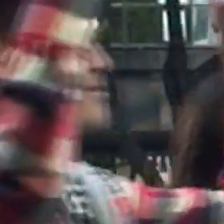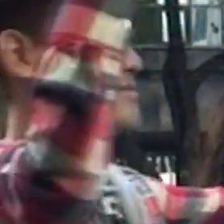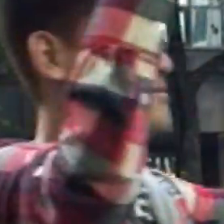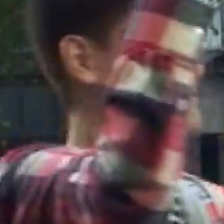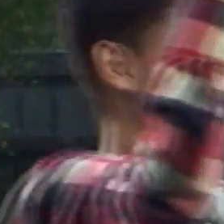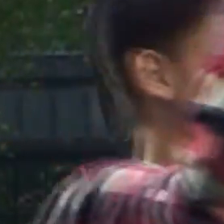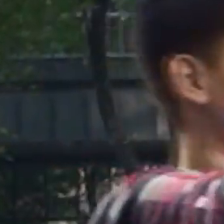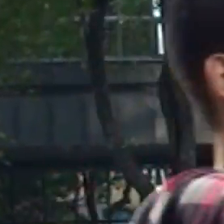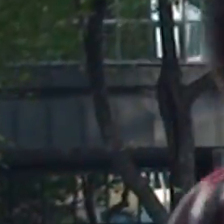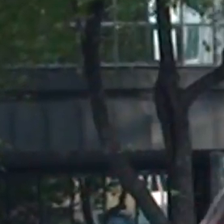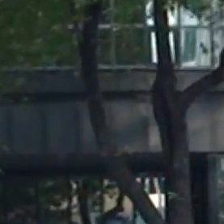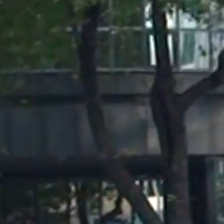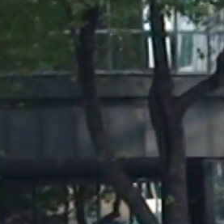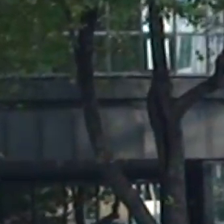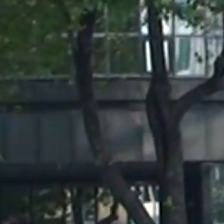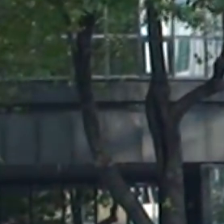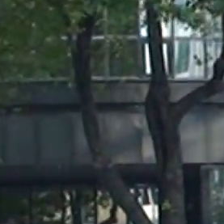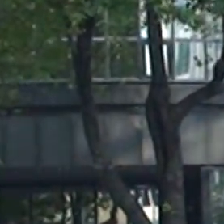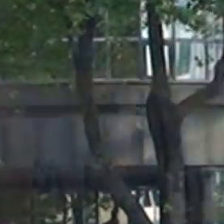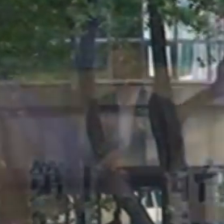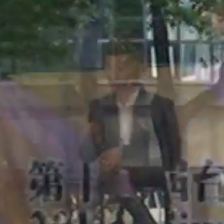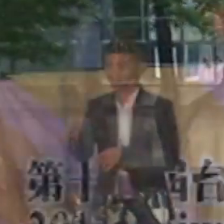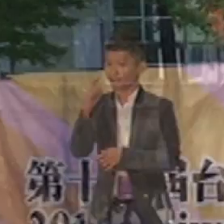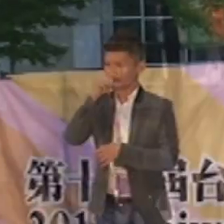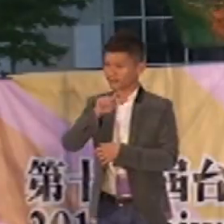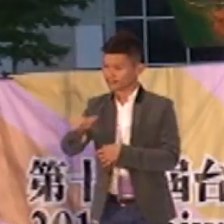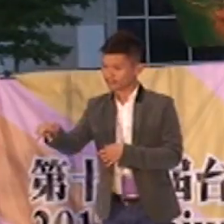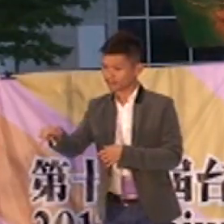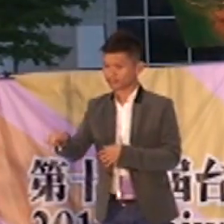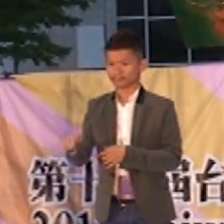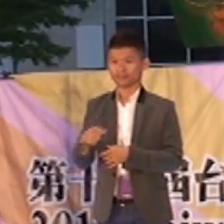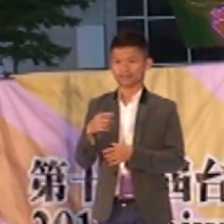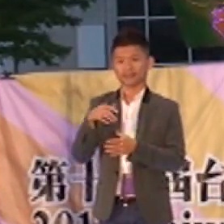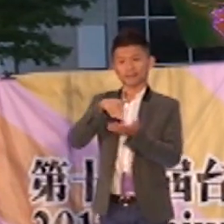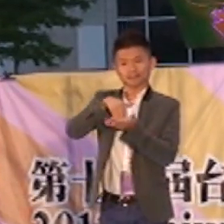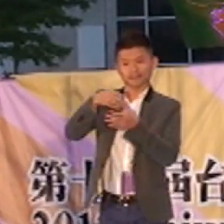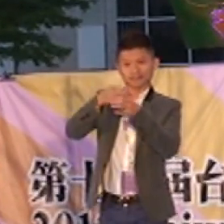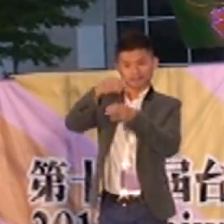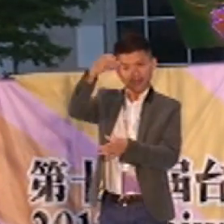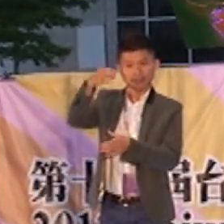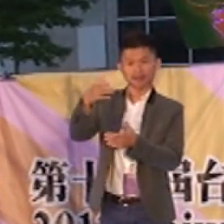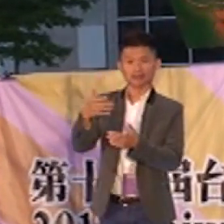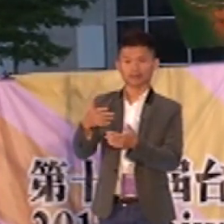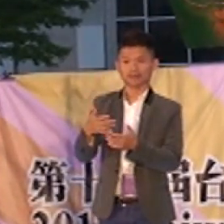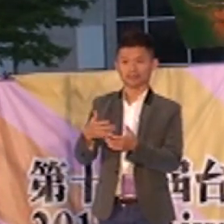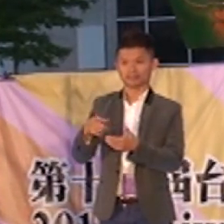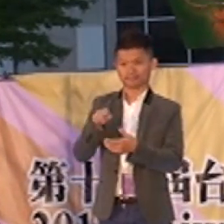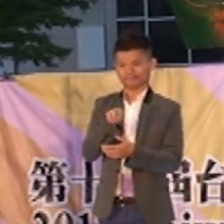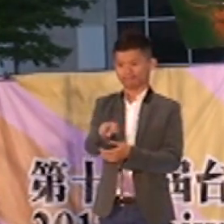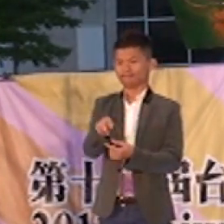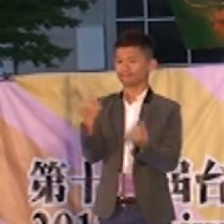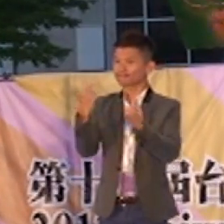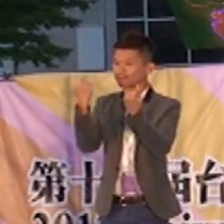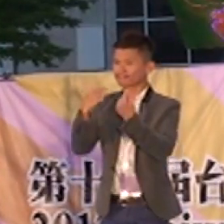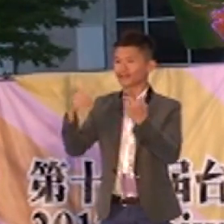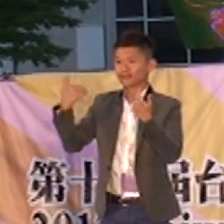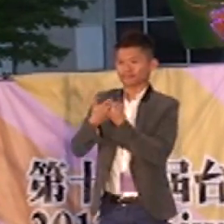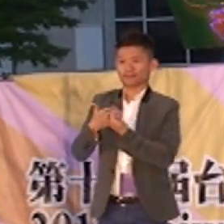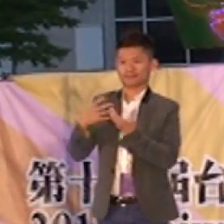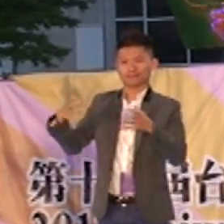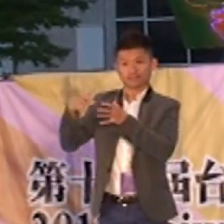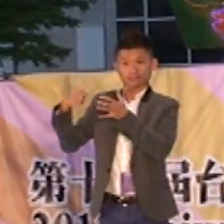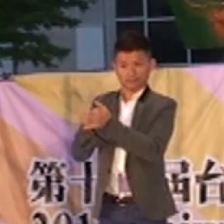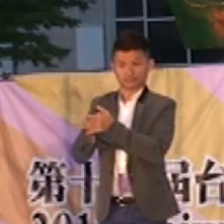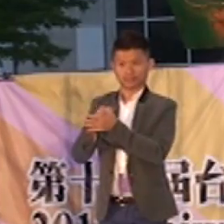等一下我们离开现场，你手边的垃圾，你手边的保特瓶，我们把当成反同者、恐同